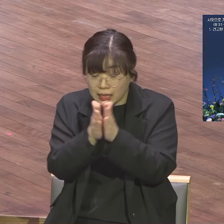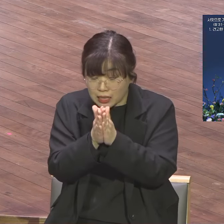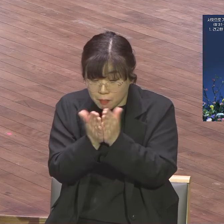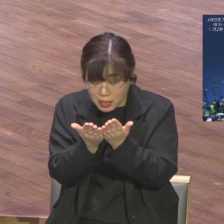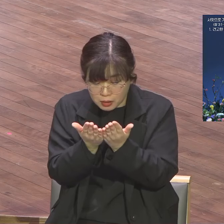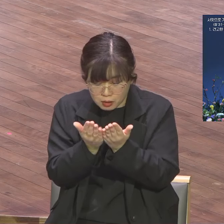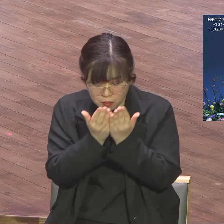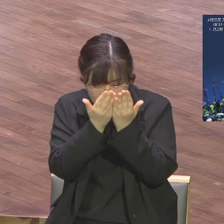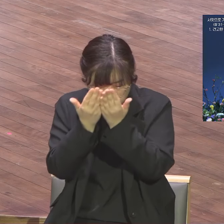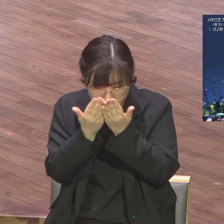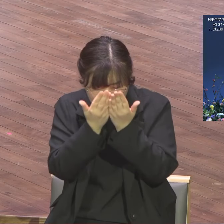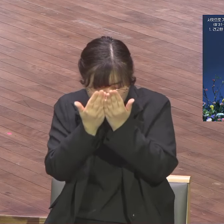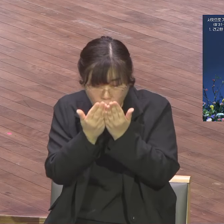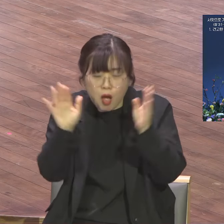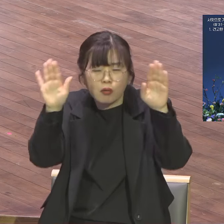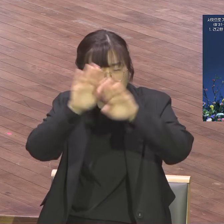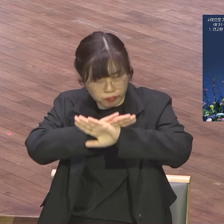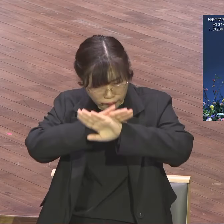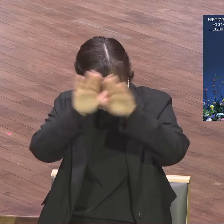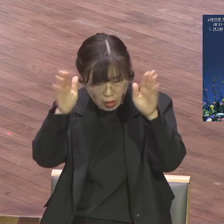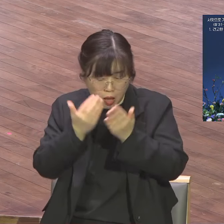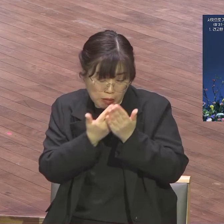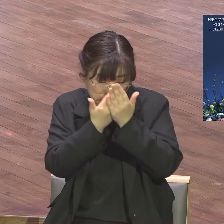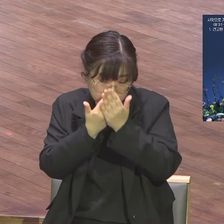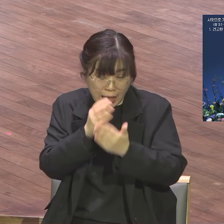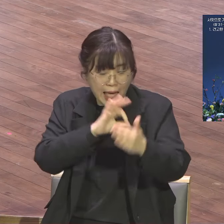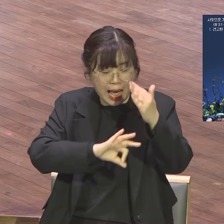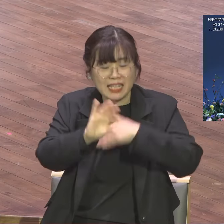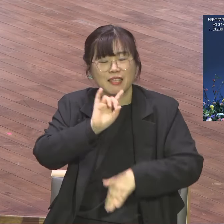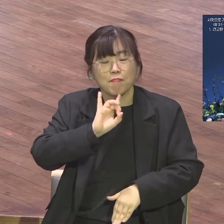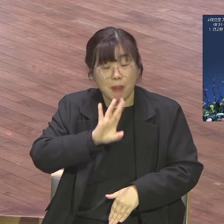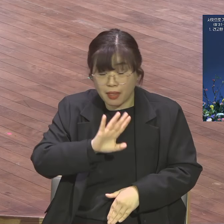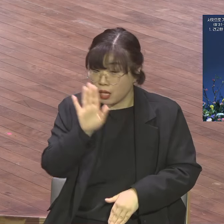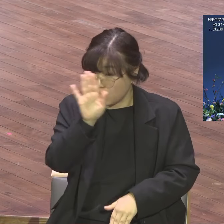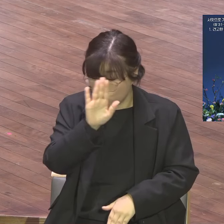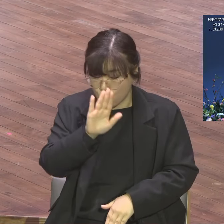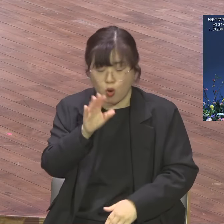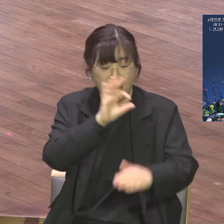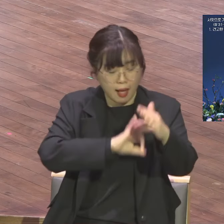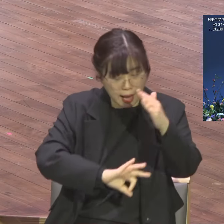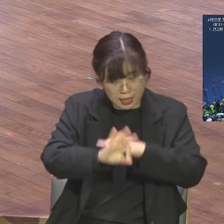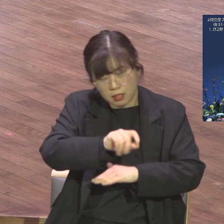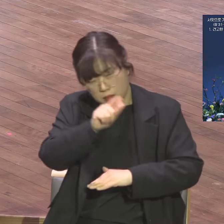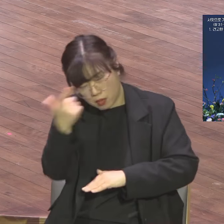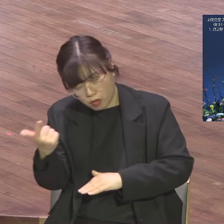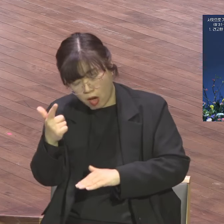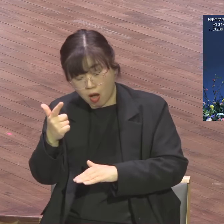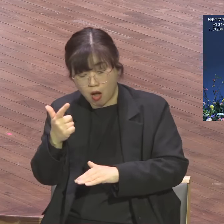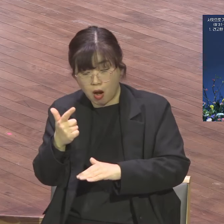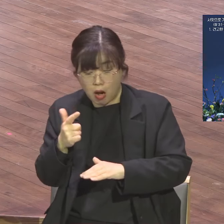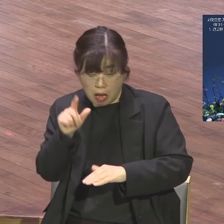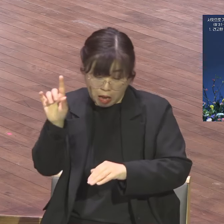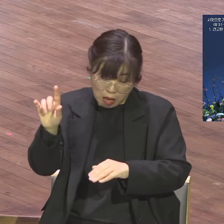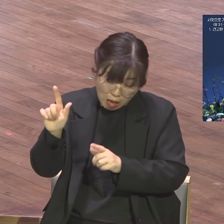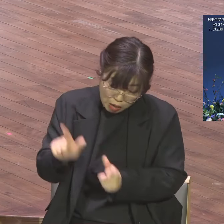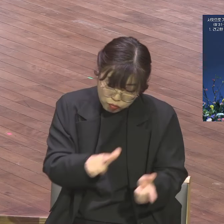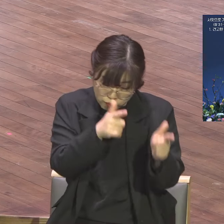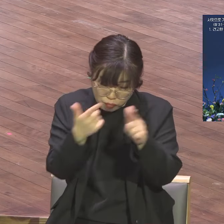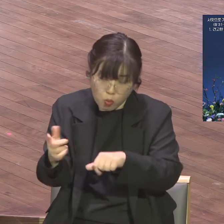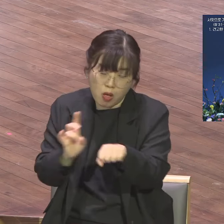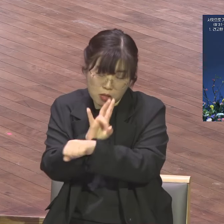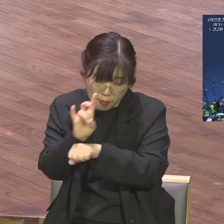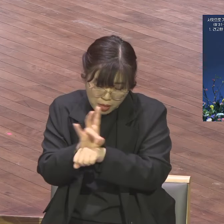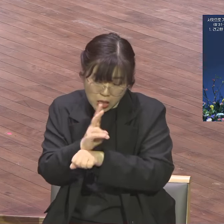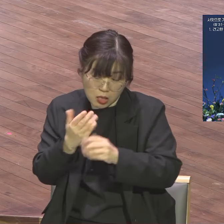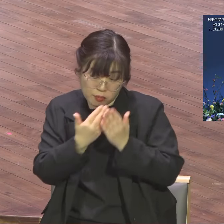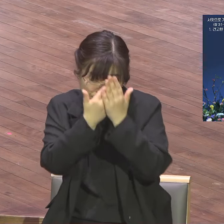주야로, 주야로. 아침만 아니요. 저녁에도 하루 종일 주야로 본문 3절을